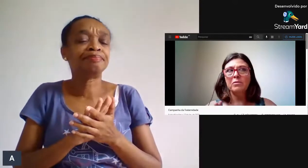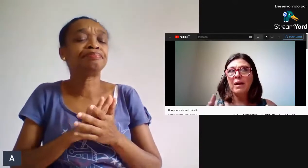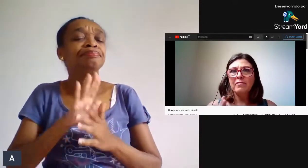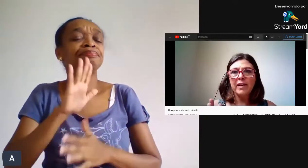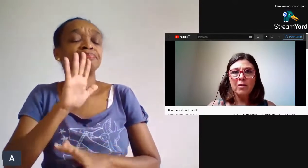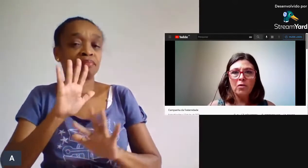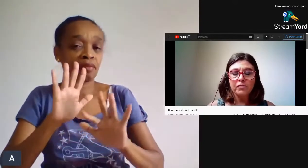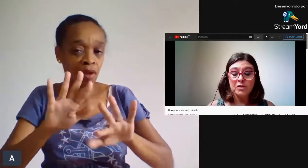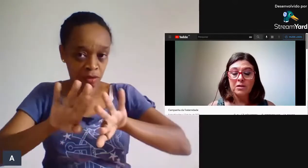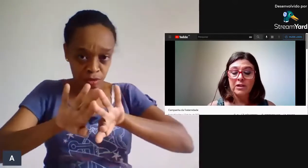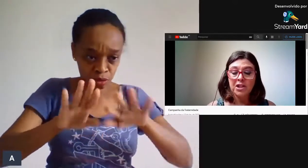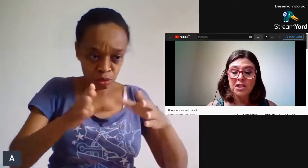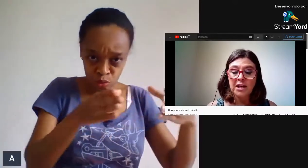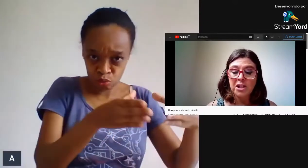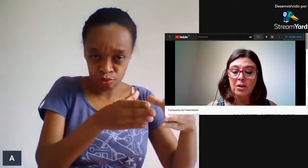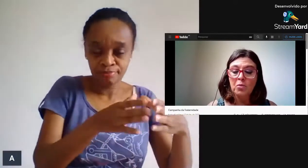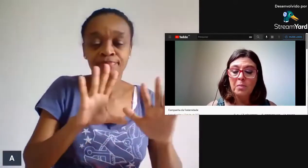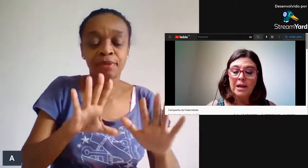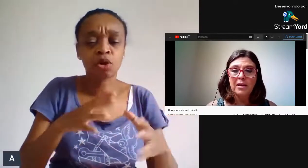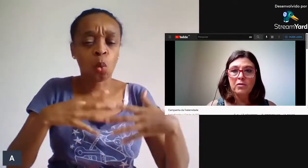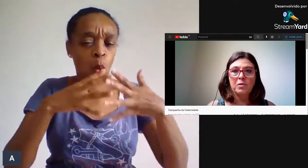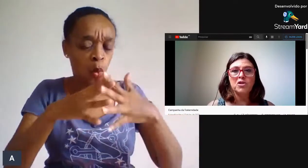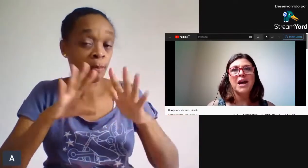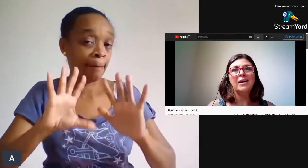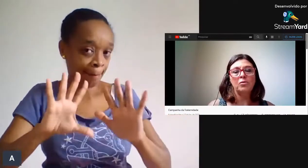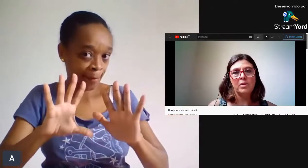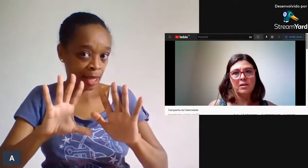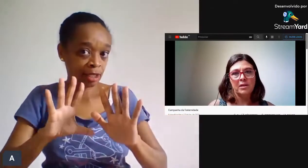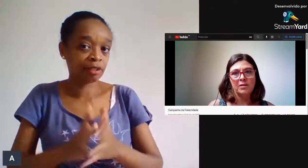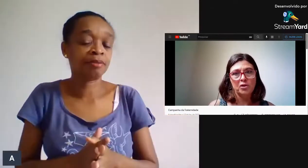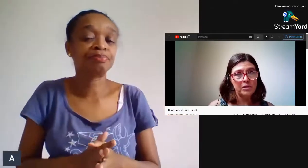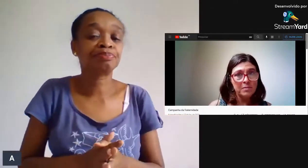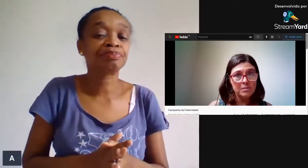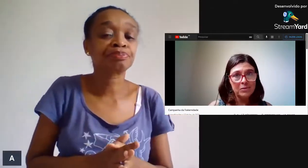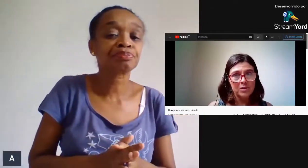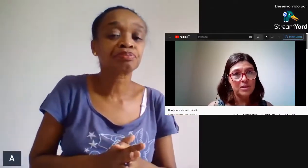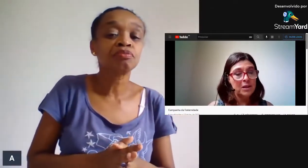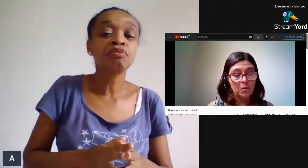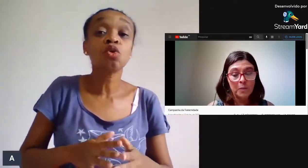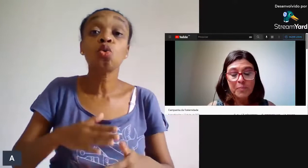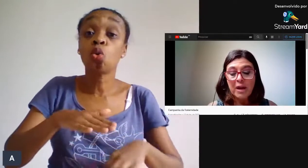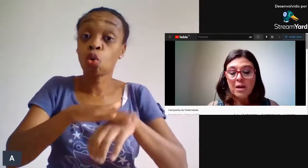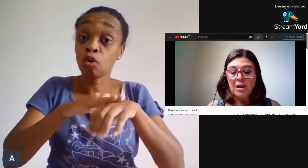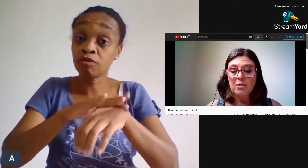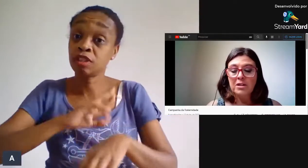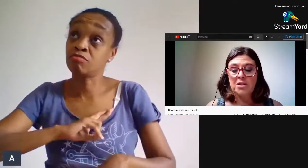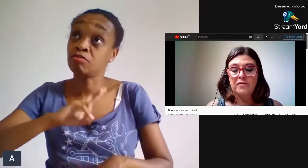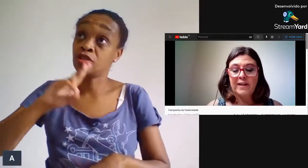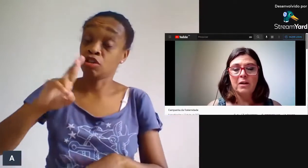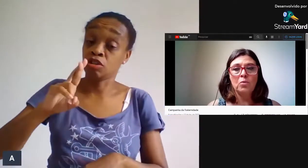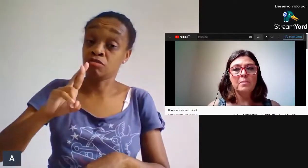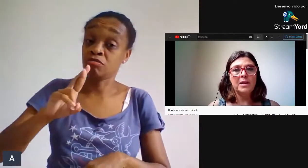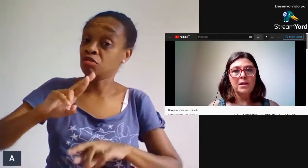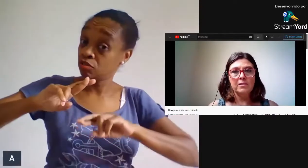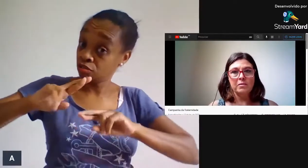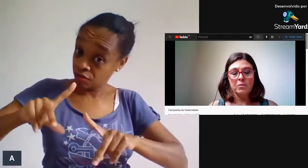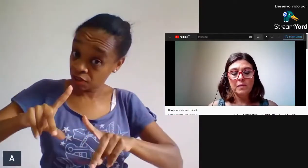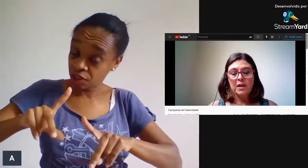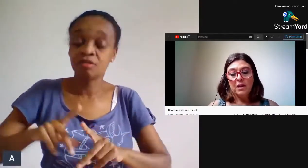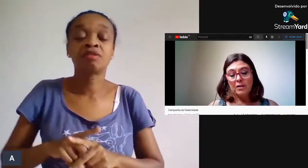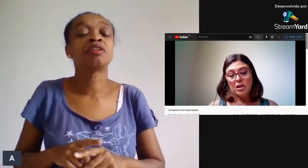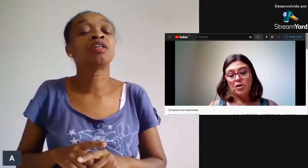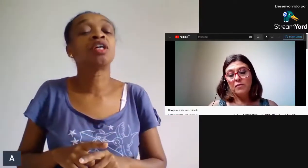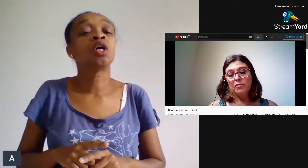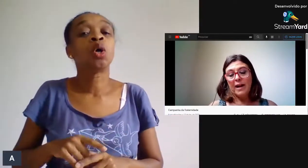interreligioso, para não haver confusão. Tem gente que acha que ecumenismo e diálogo interreligioso é a mesma coisa. Não. Quando a gente fala em